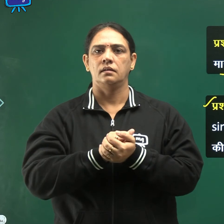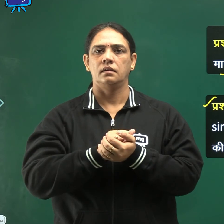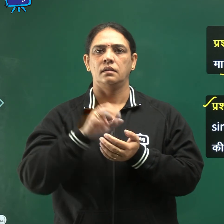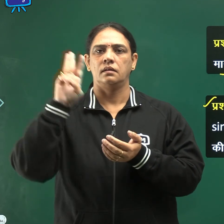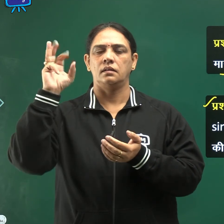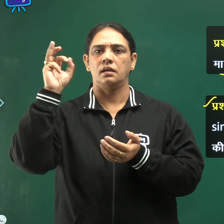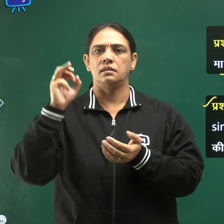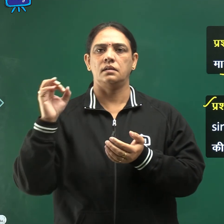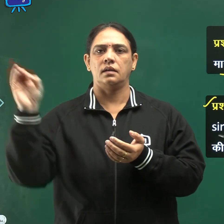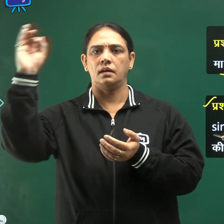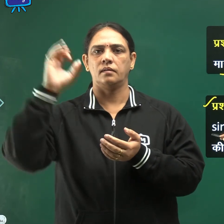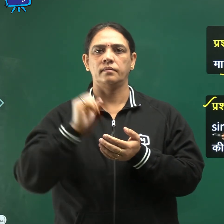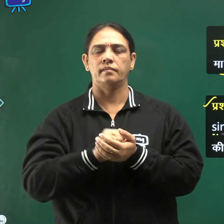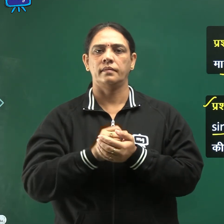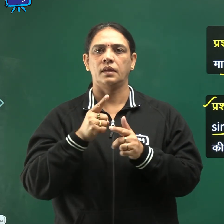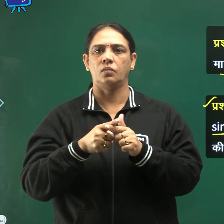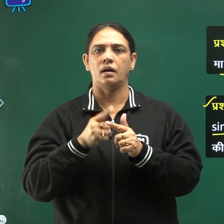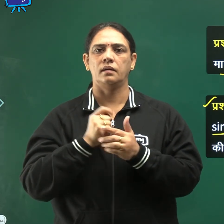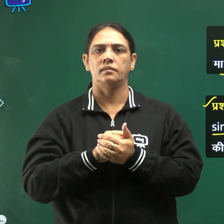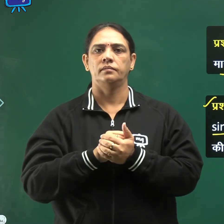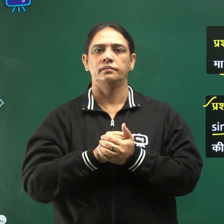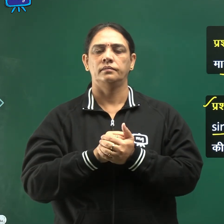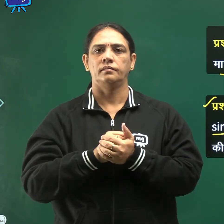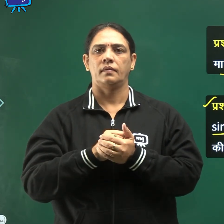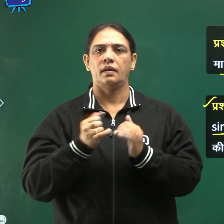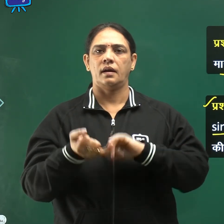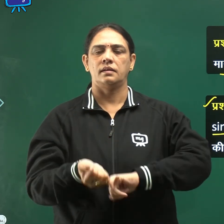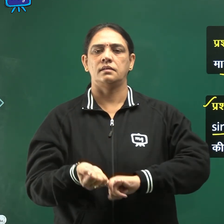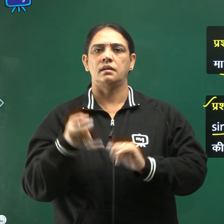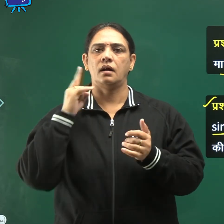30 डिग्री गुणा साइन